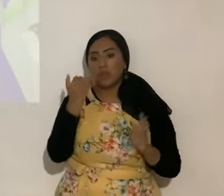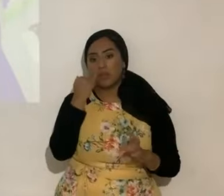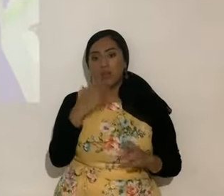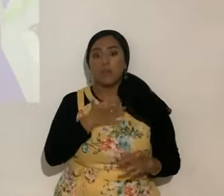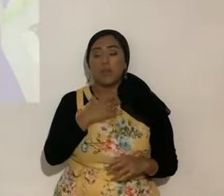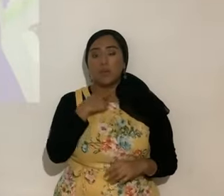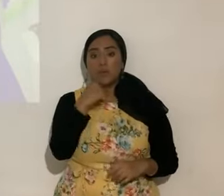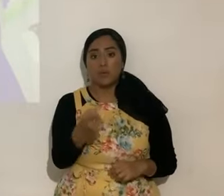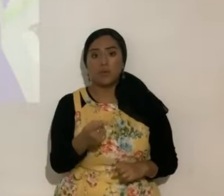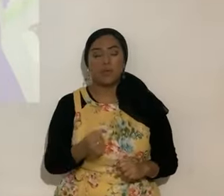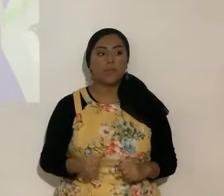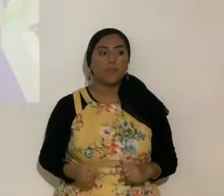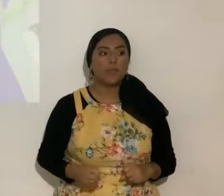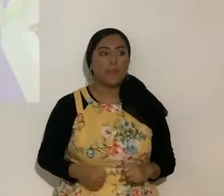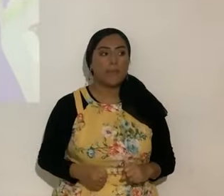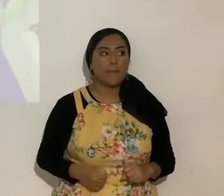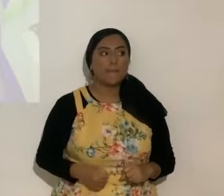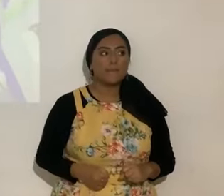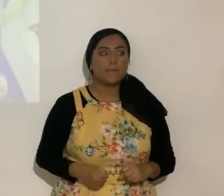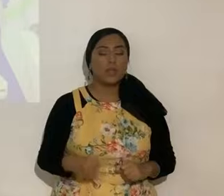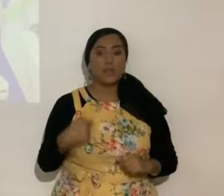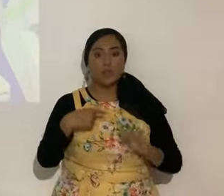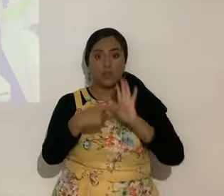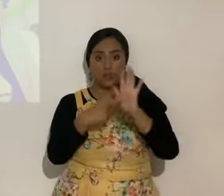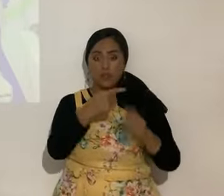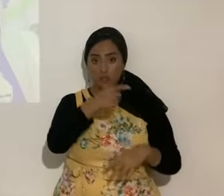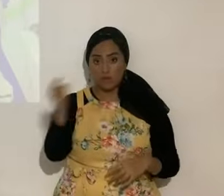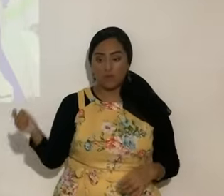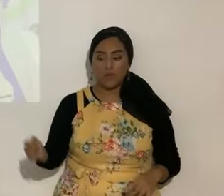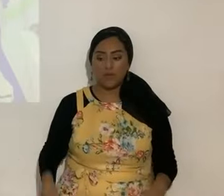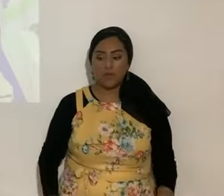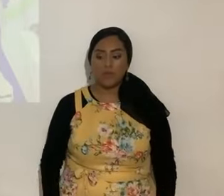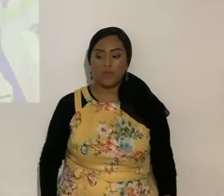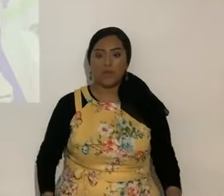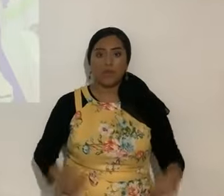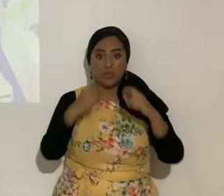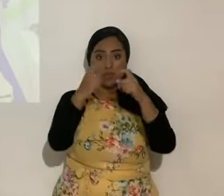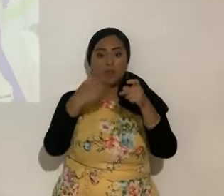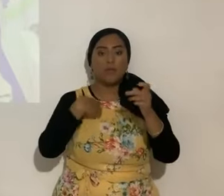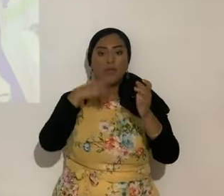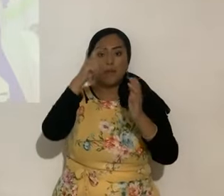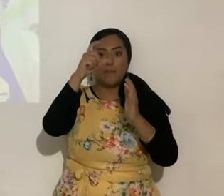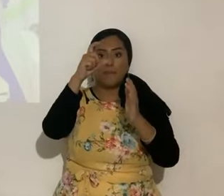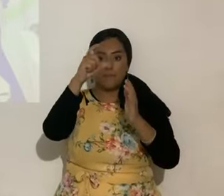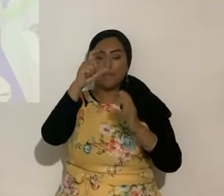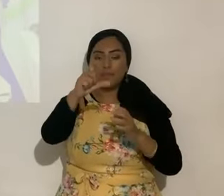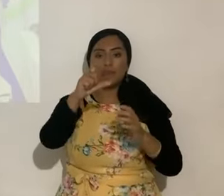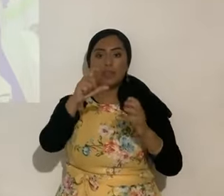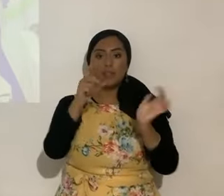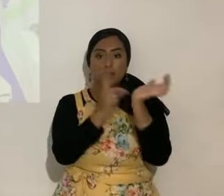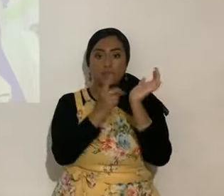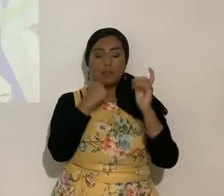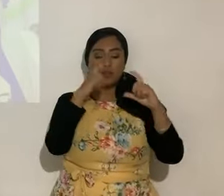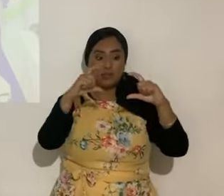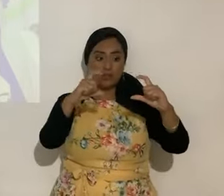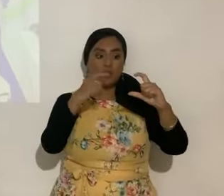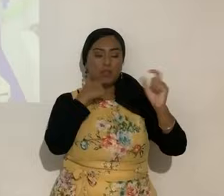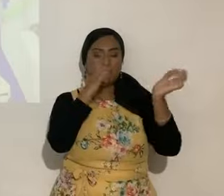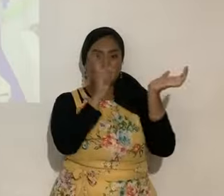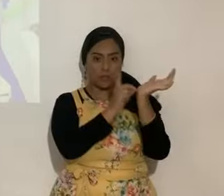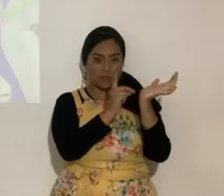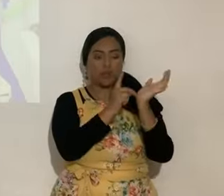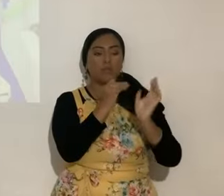te dijera, me presento contigo, te doy mi tarjeta de médico, verás que dice ahí, doctor Javier